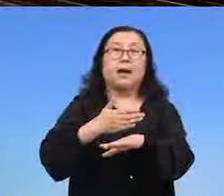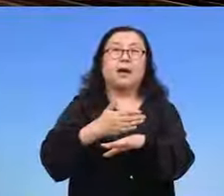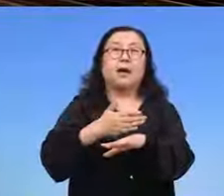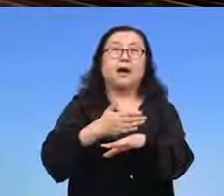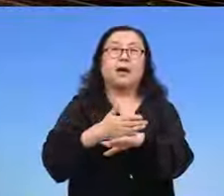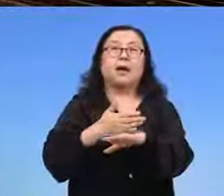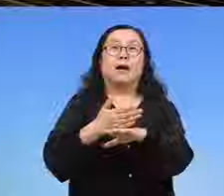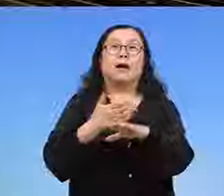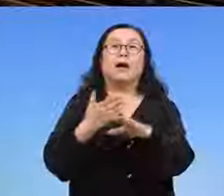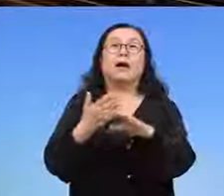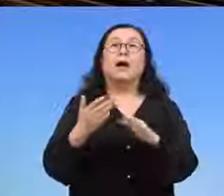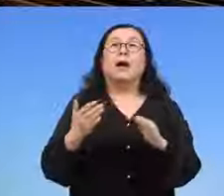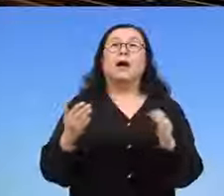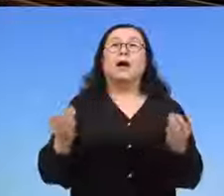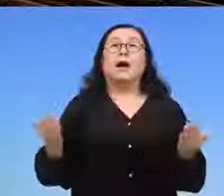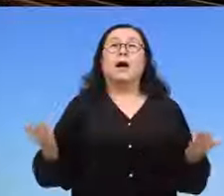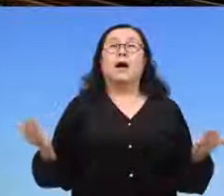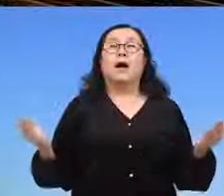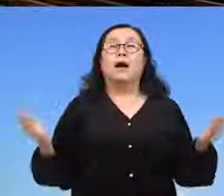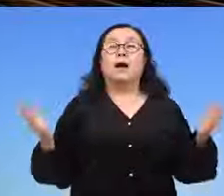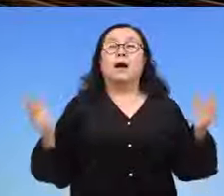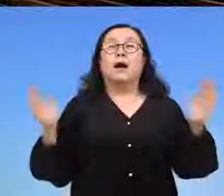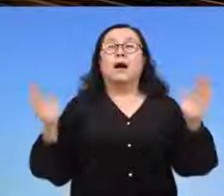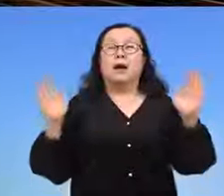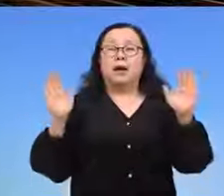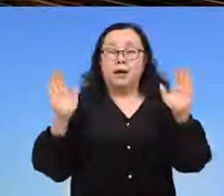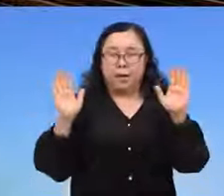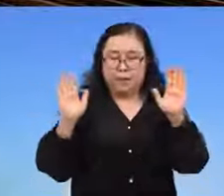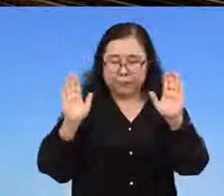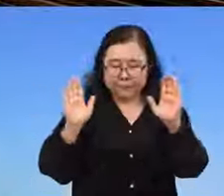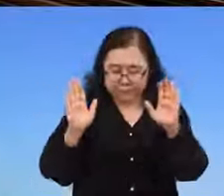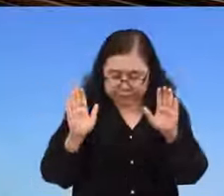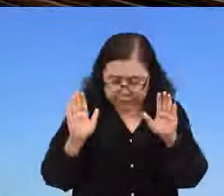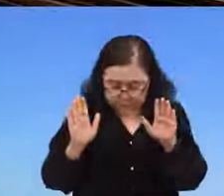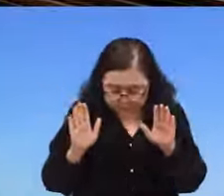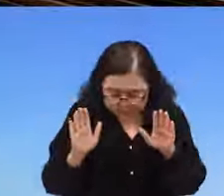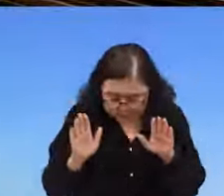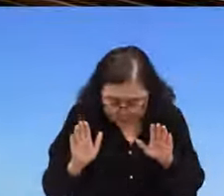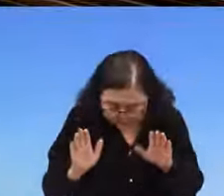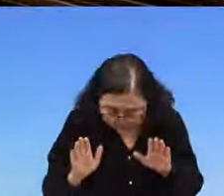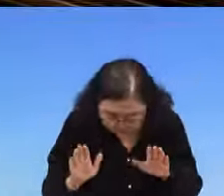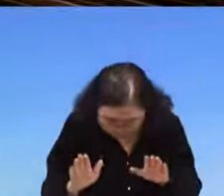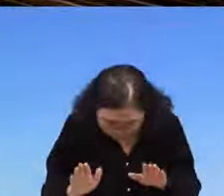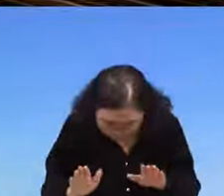엎드려 절하세, 엎드려 절하세.